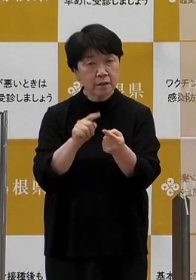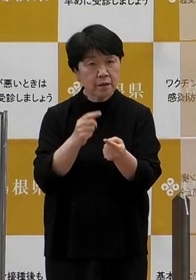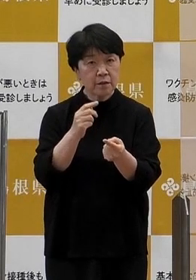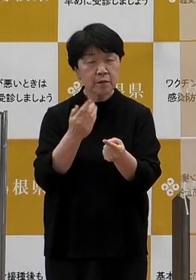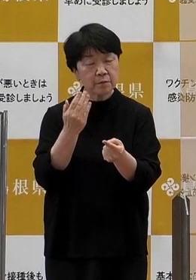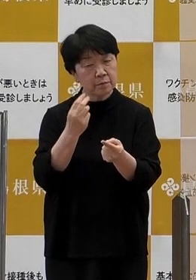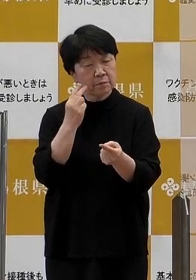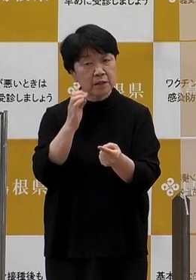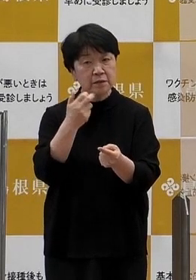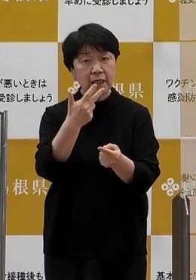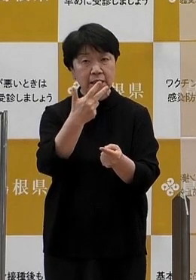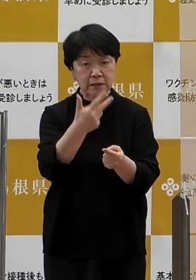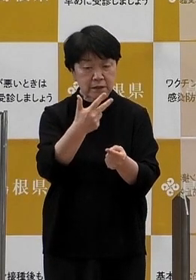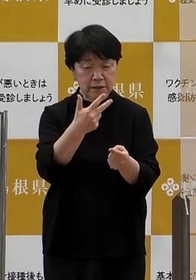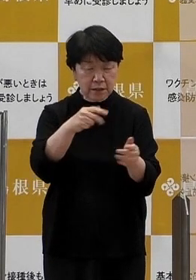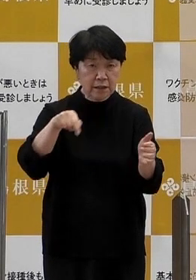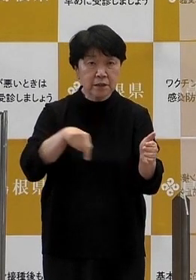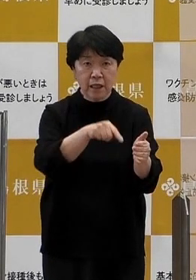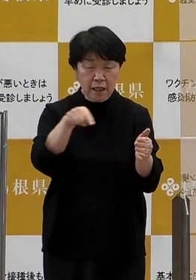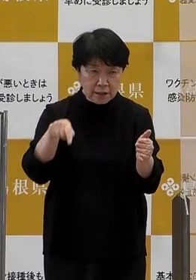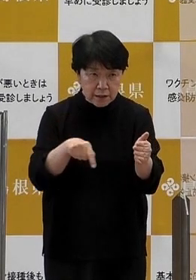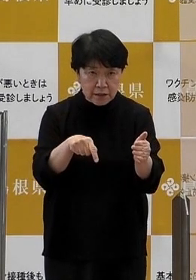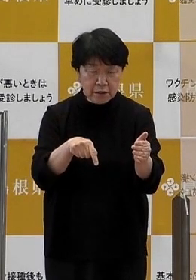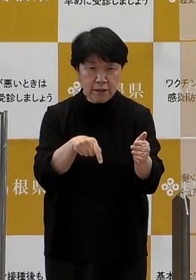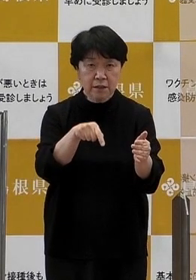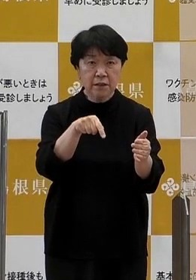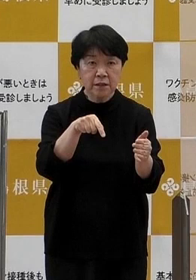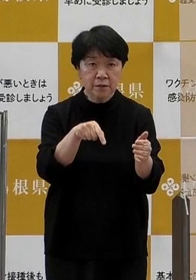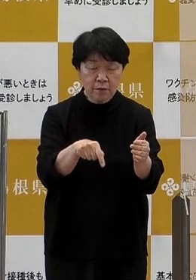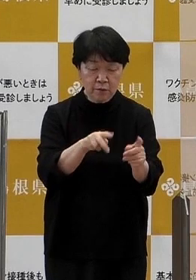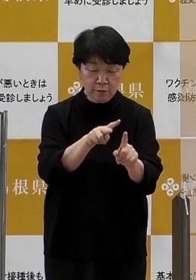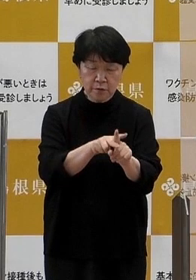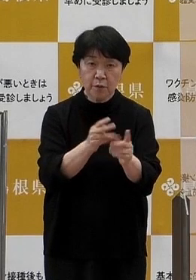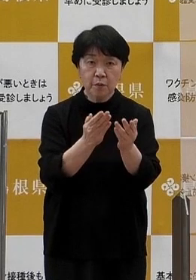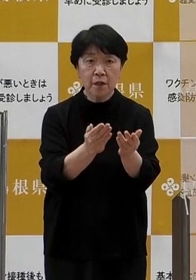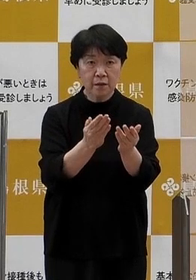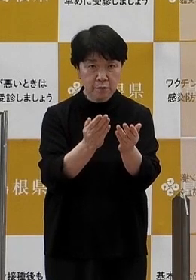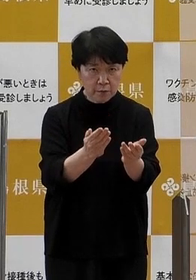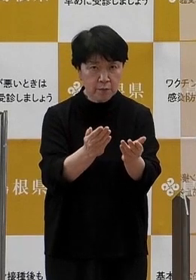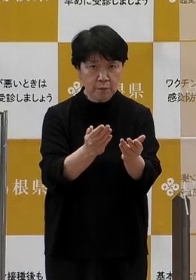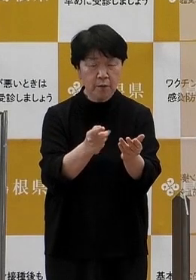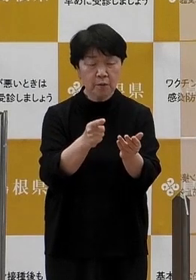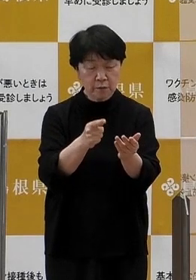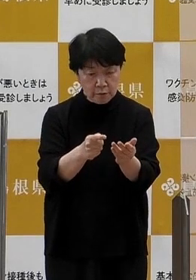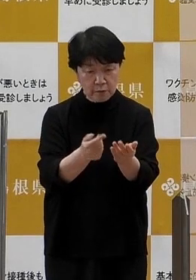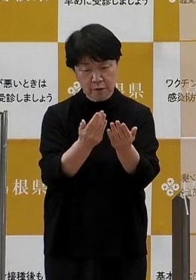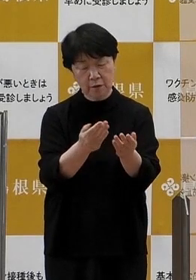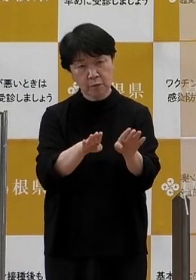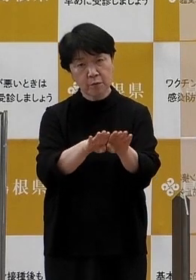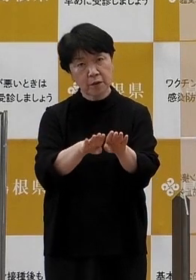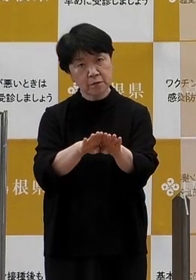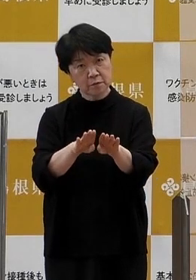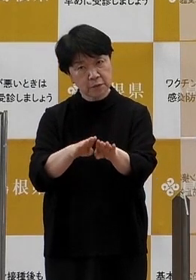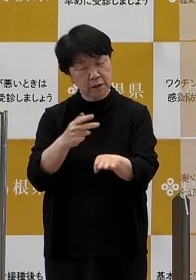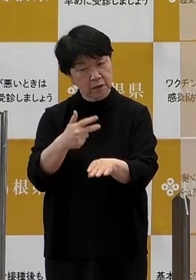内に限定して、小学校の休校を来週、